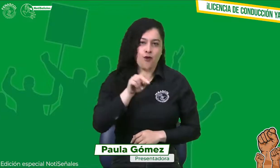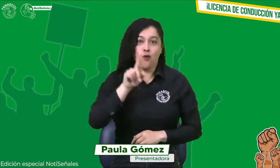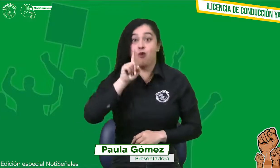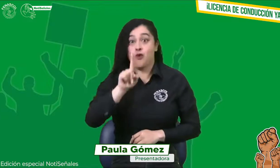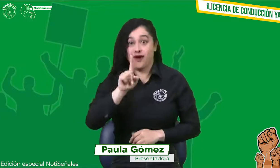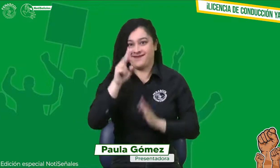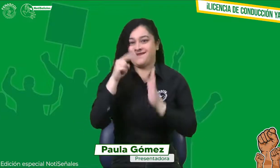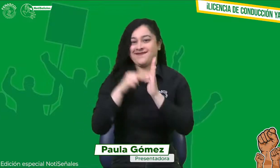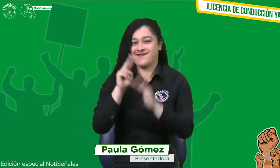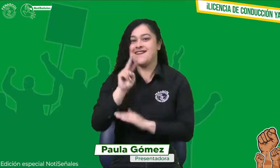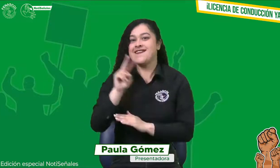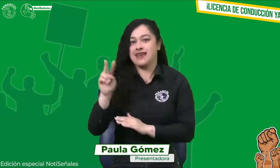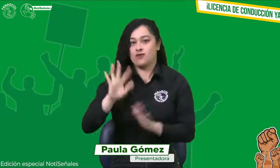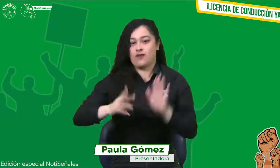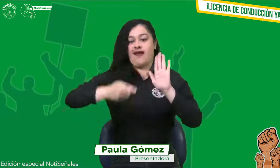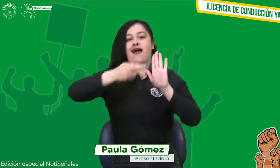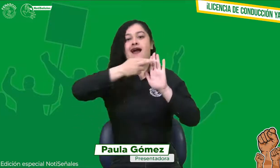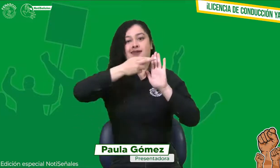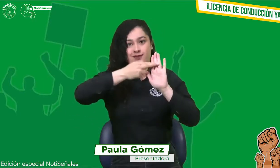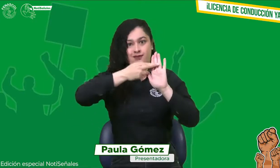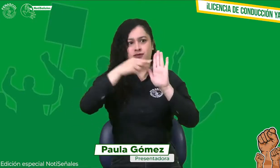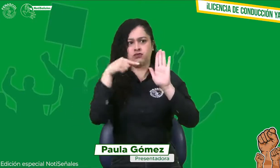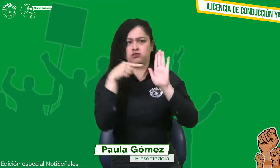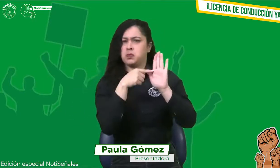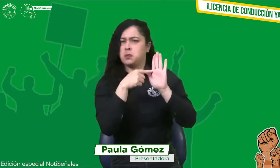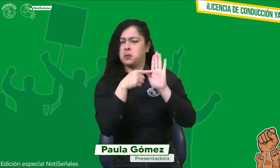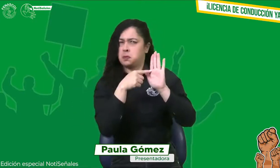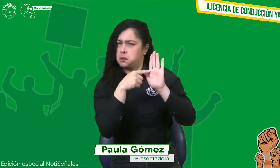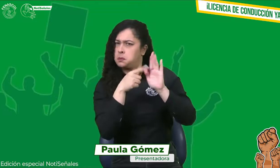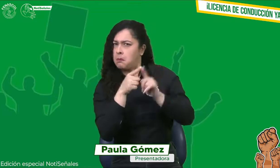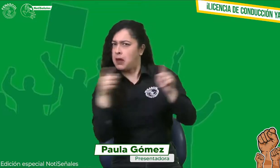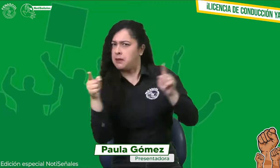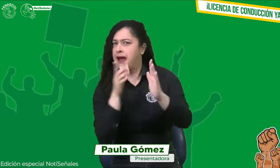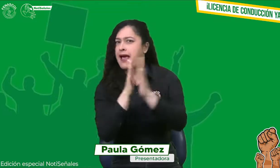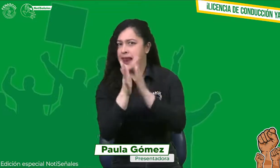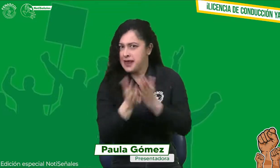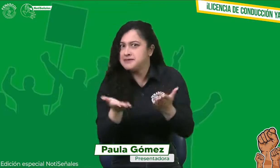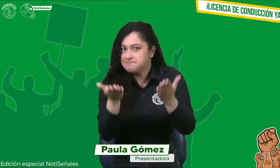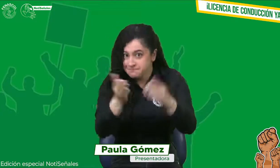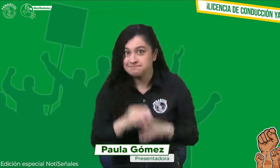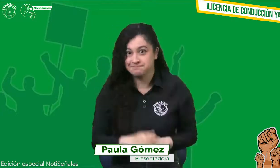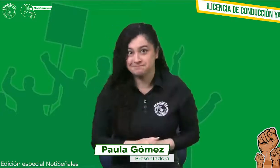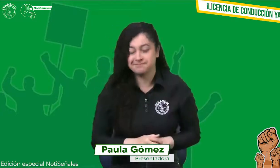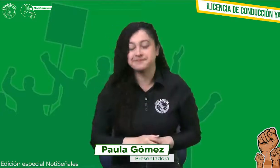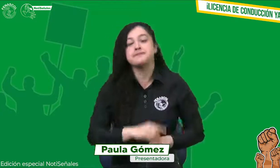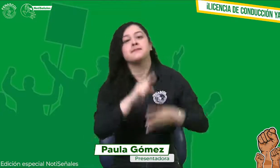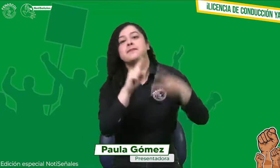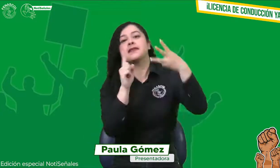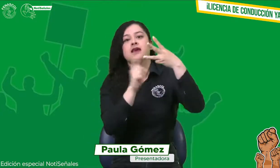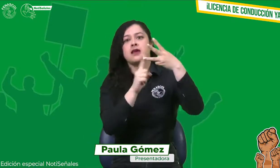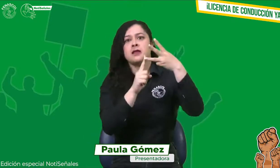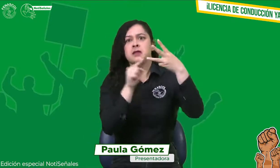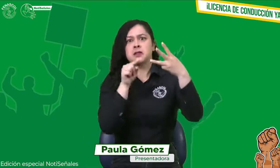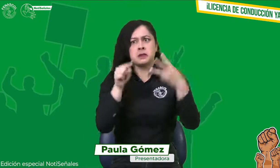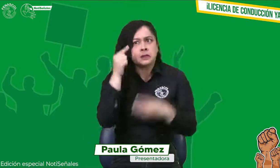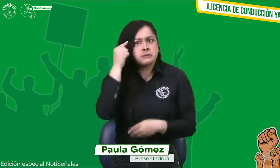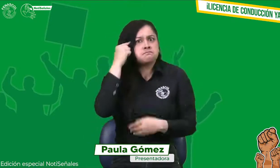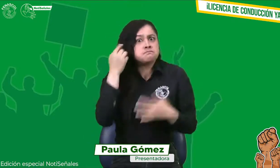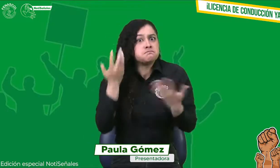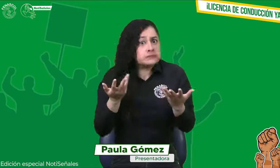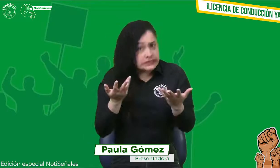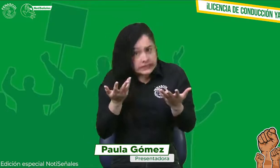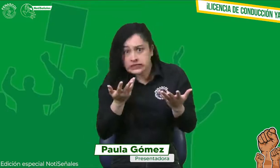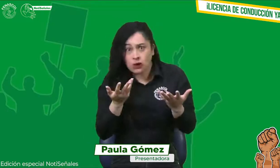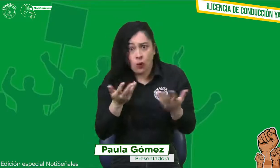resolución hoy, 1 de junio, del 2022, la resolución que se expidió. Vamos a ver qué se dice al